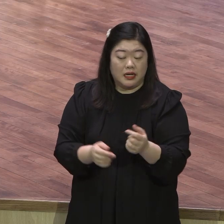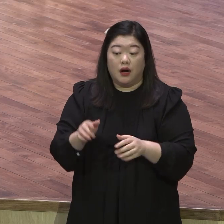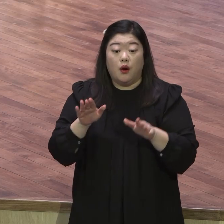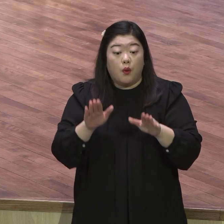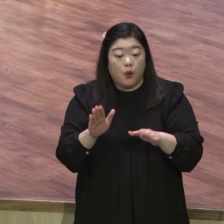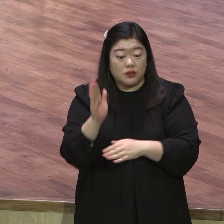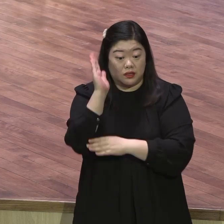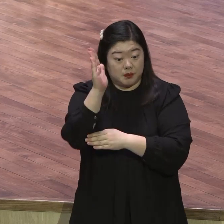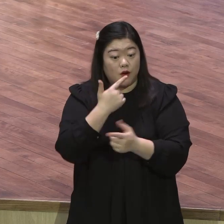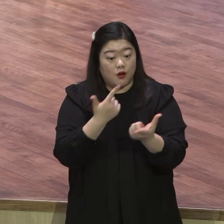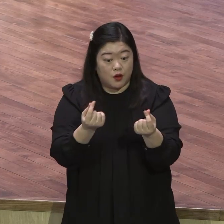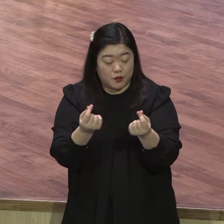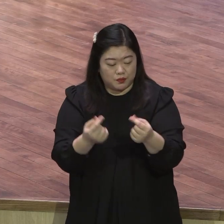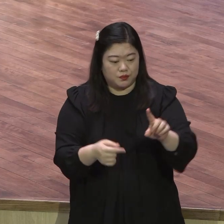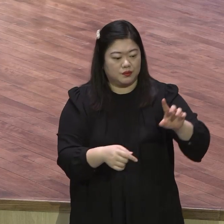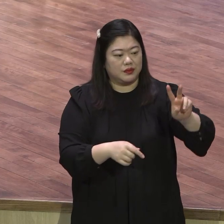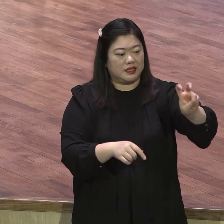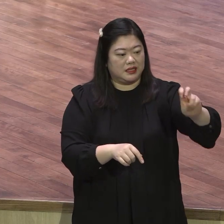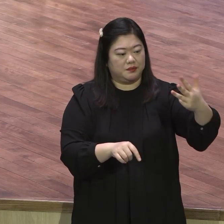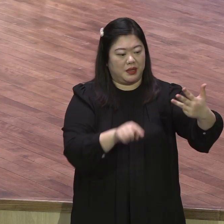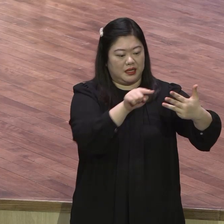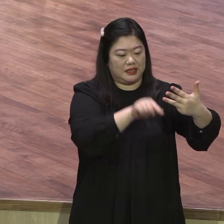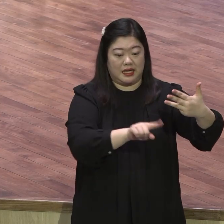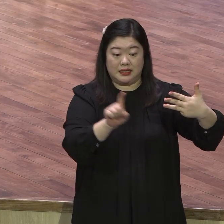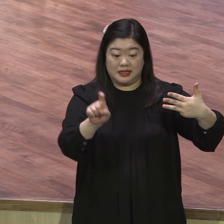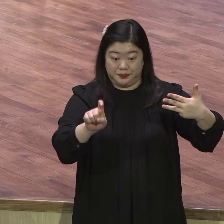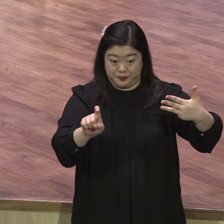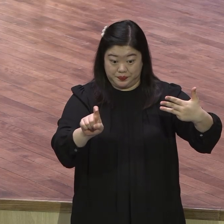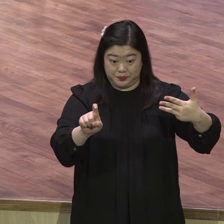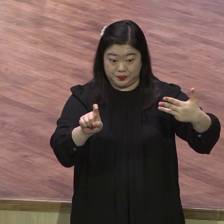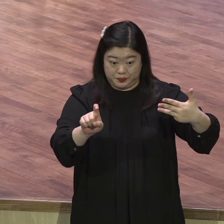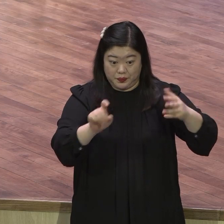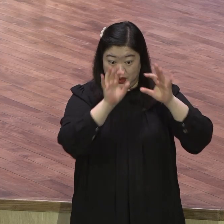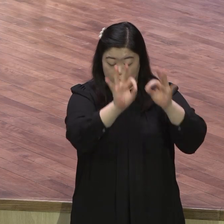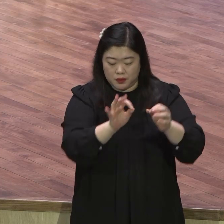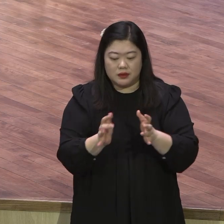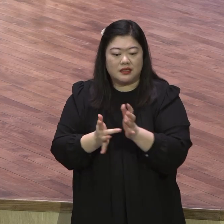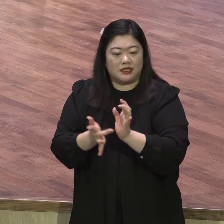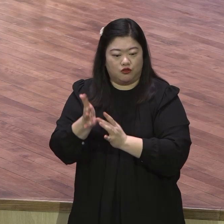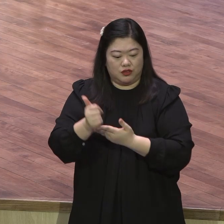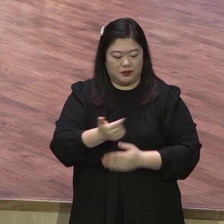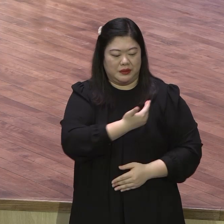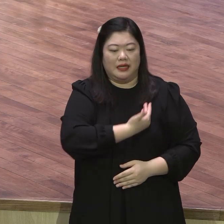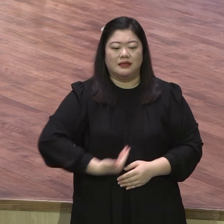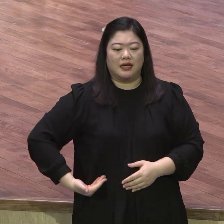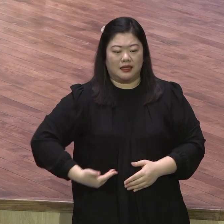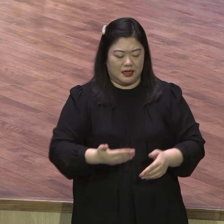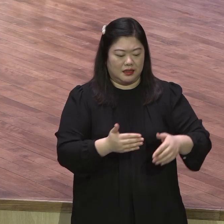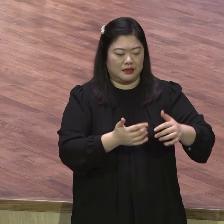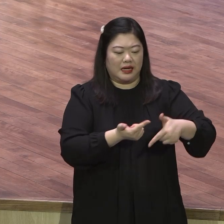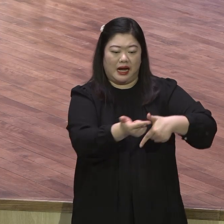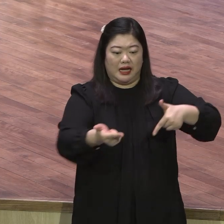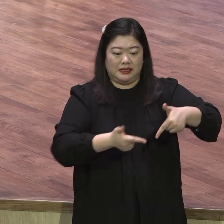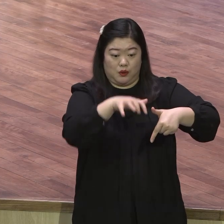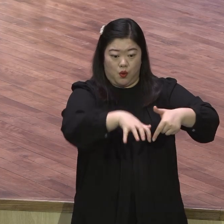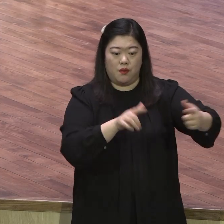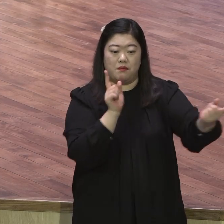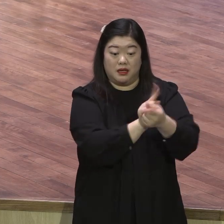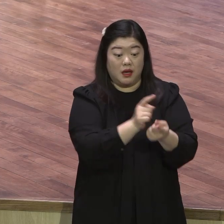오늘 보면 실제로 예수님께서 실패한 제자들을 갈리로 부르시는 이유가 뭐냐 그것도 바로